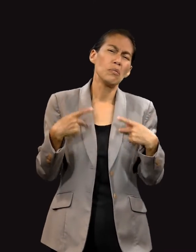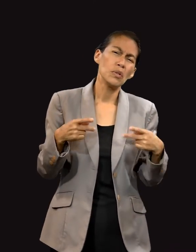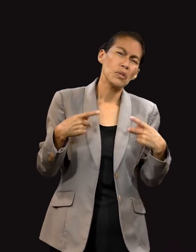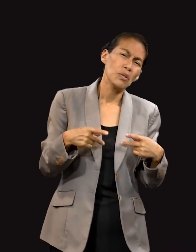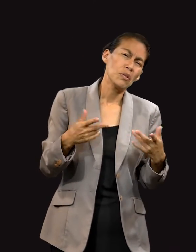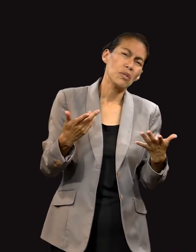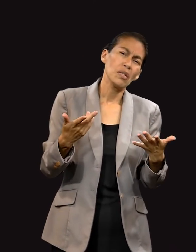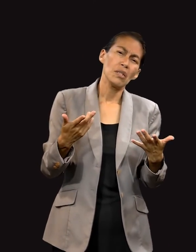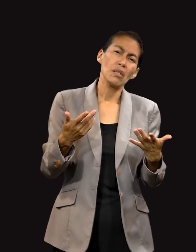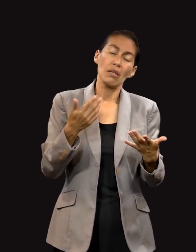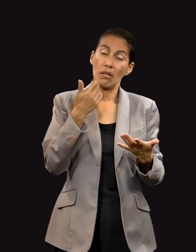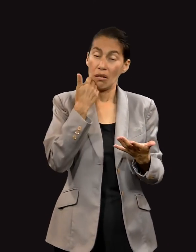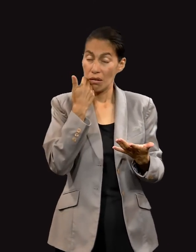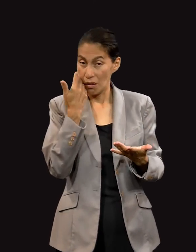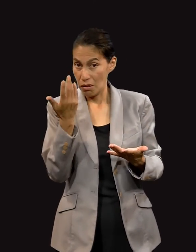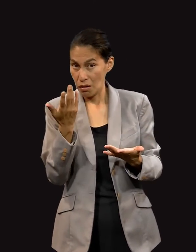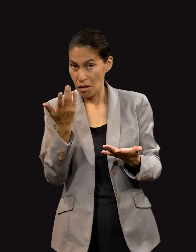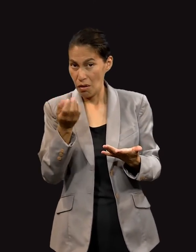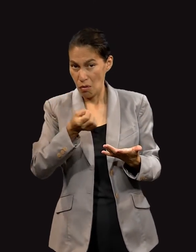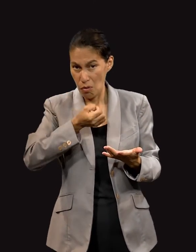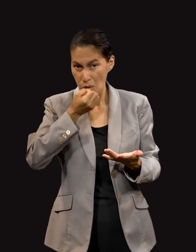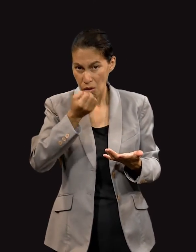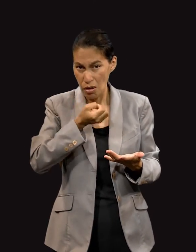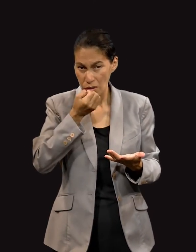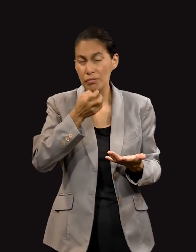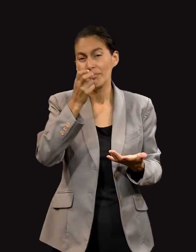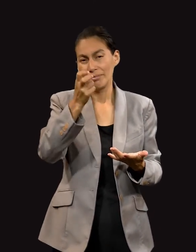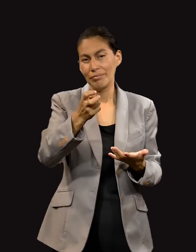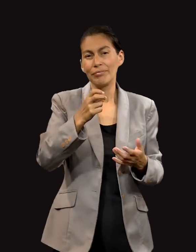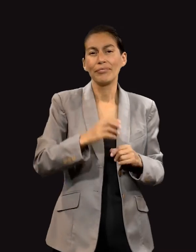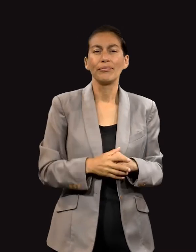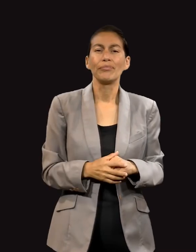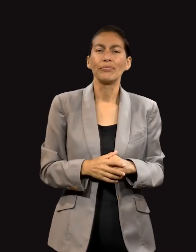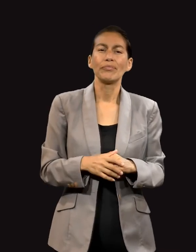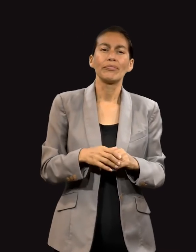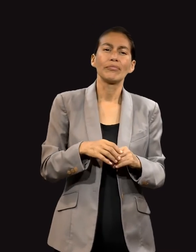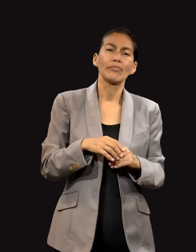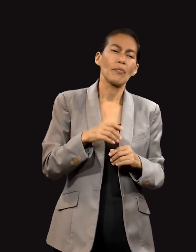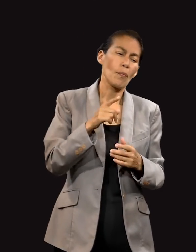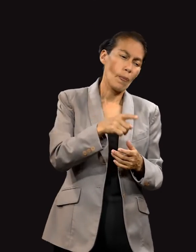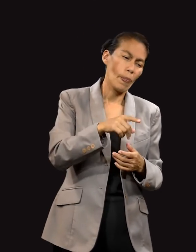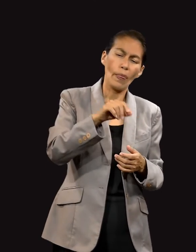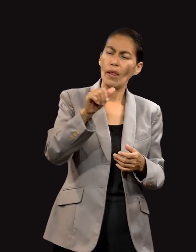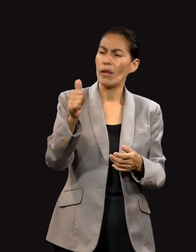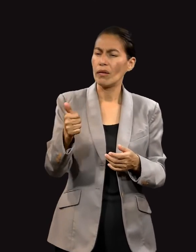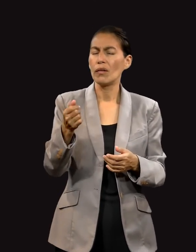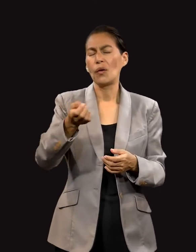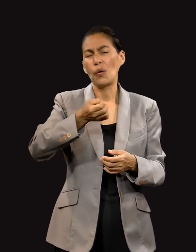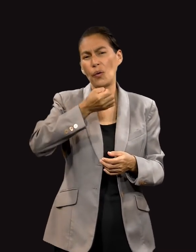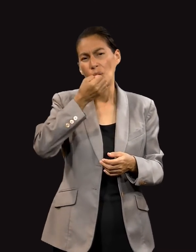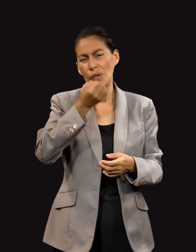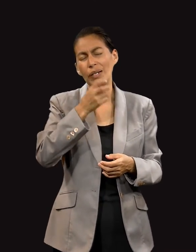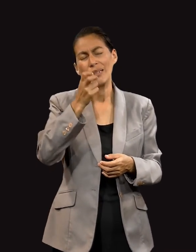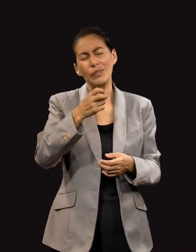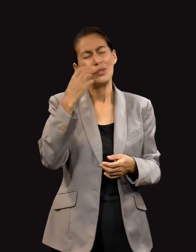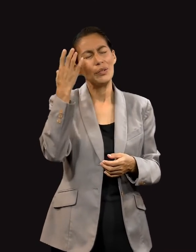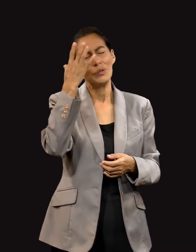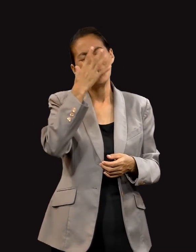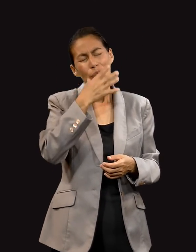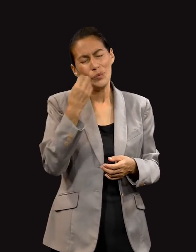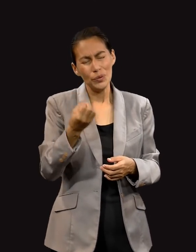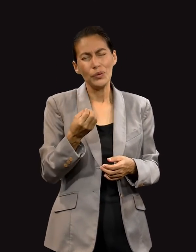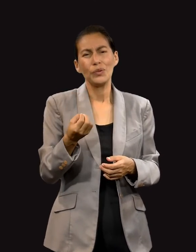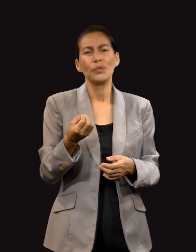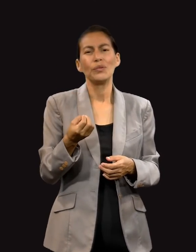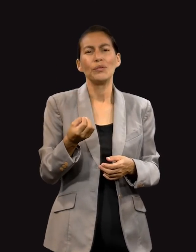gente que esté dispuesto o dispuesta a orar, a interceder por otros, los unos por los otros.